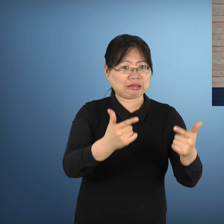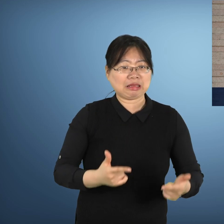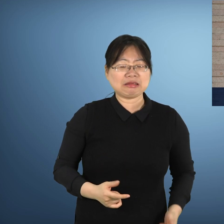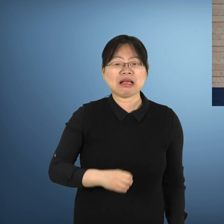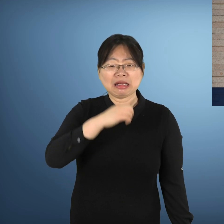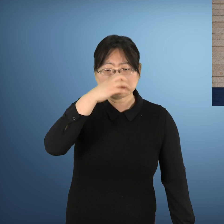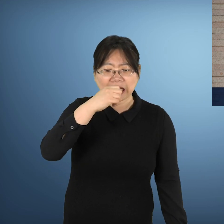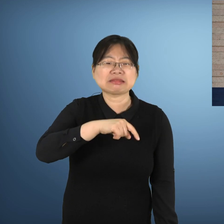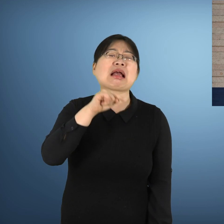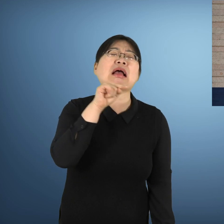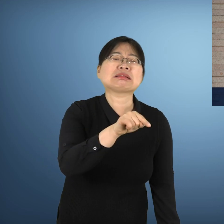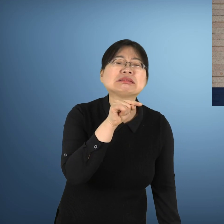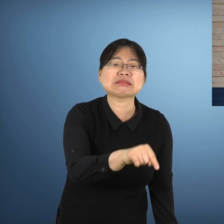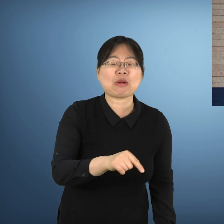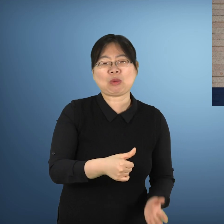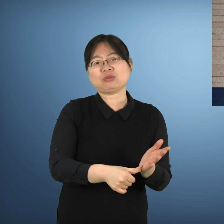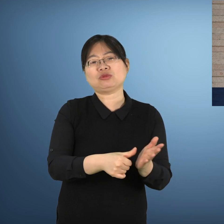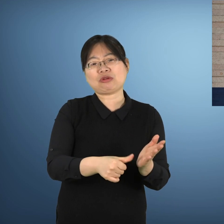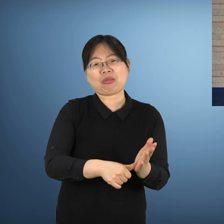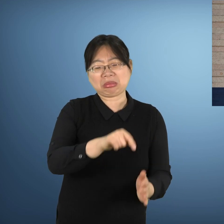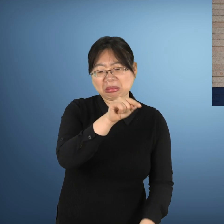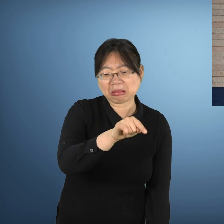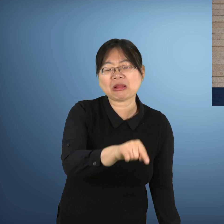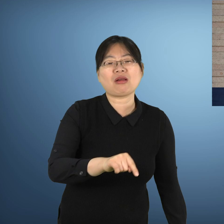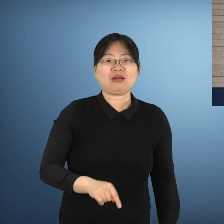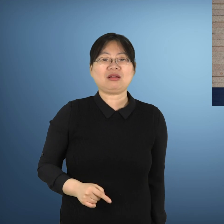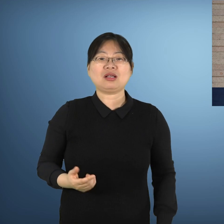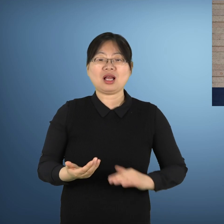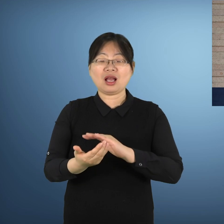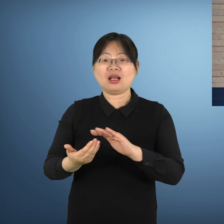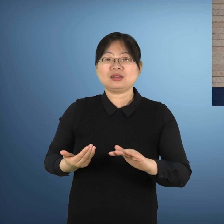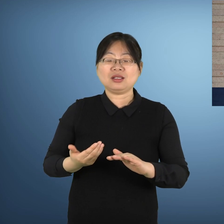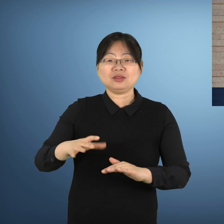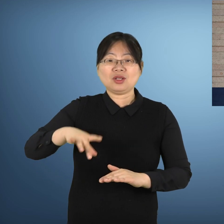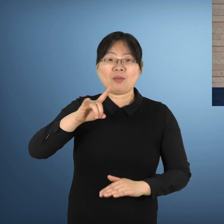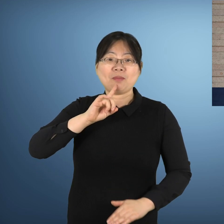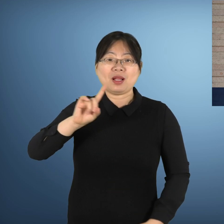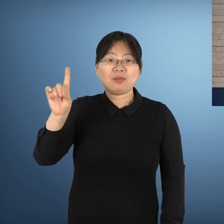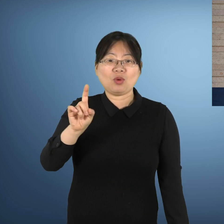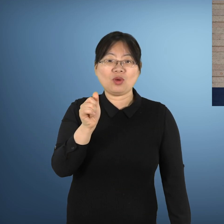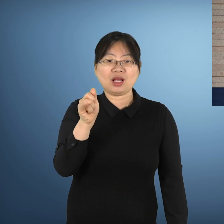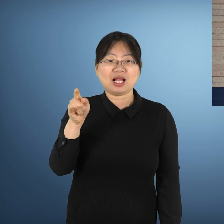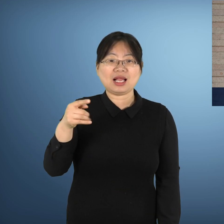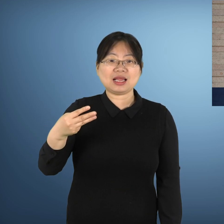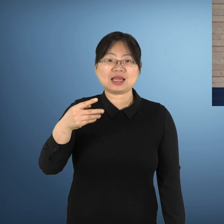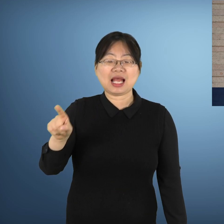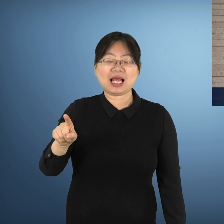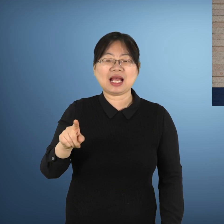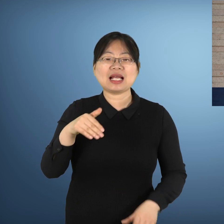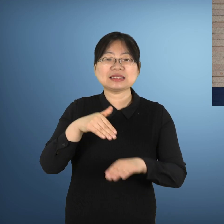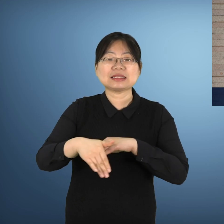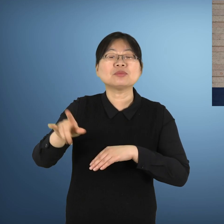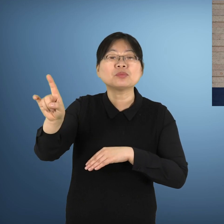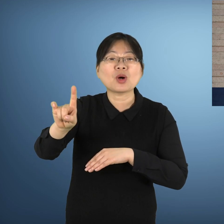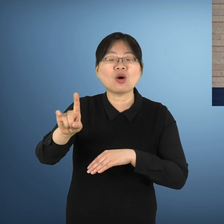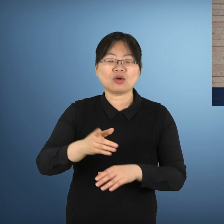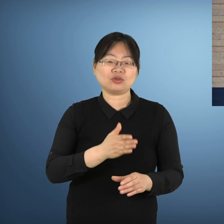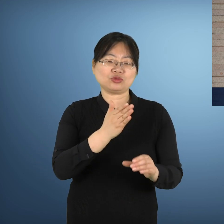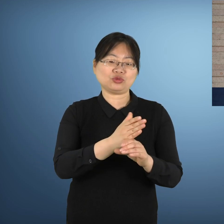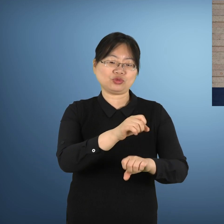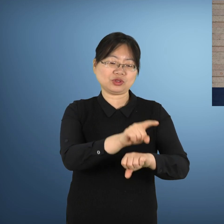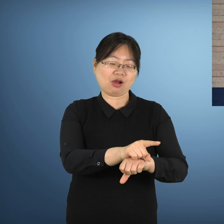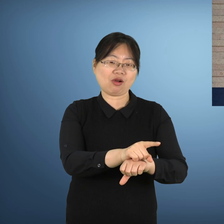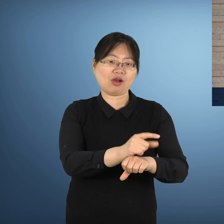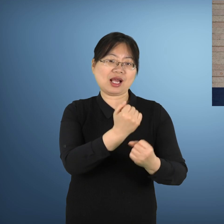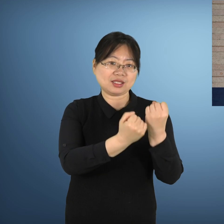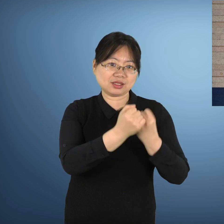모두에 이런 설명을 드렸어요. 이 헬라 말은 중성으로도 번역을 할 수 있고